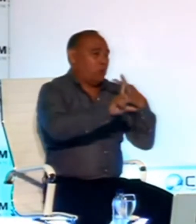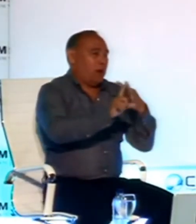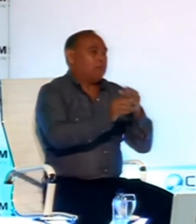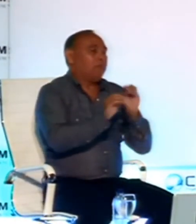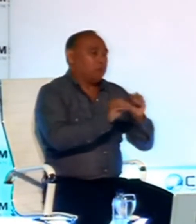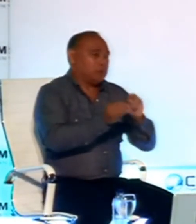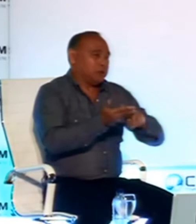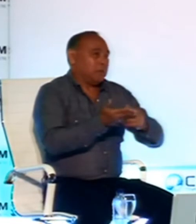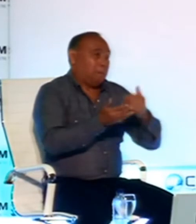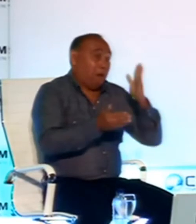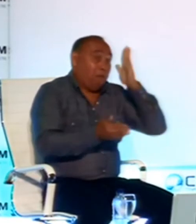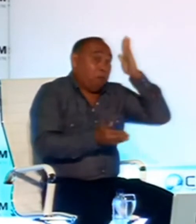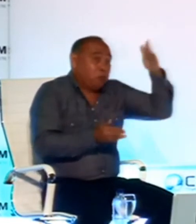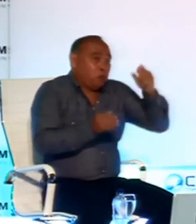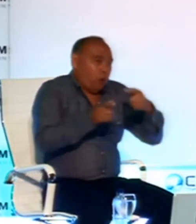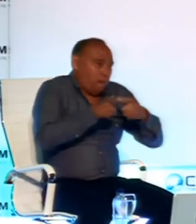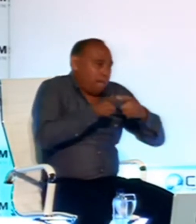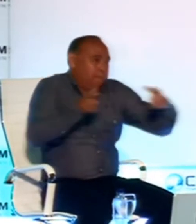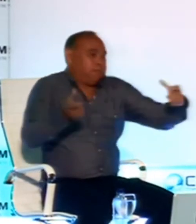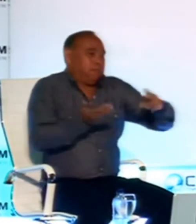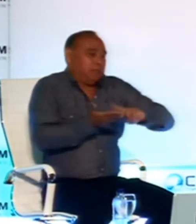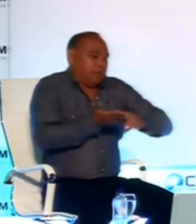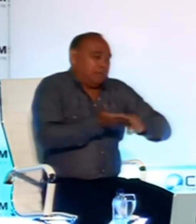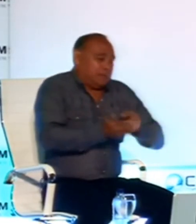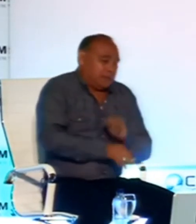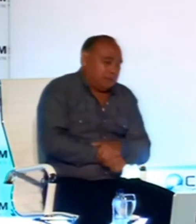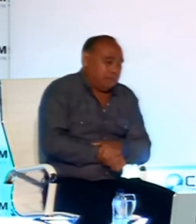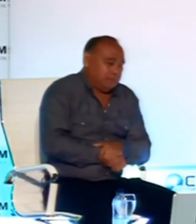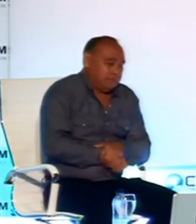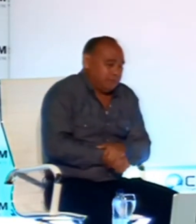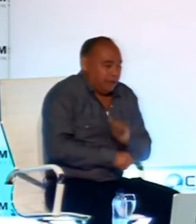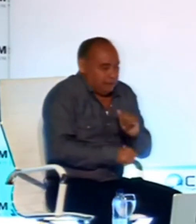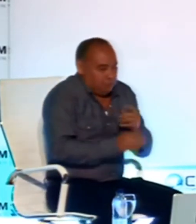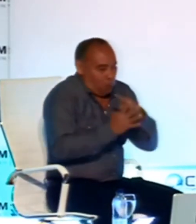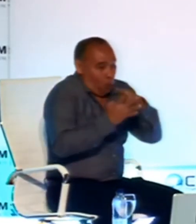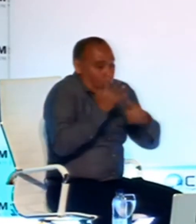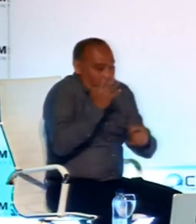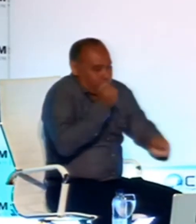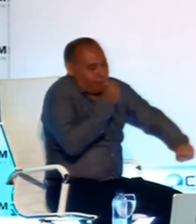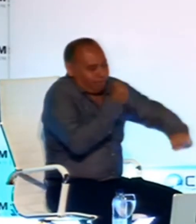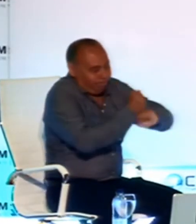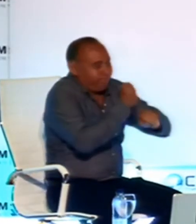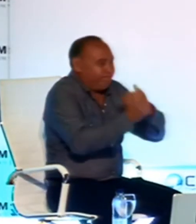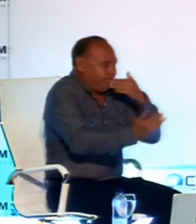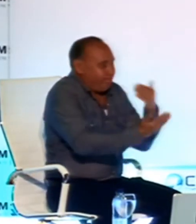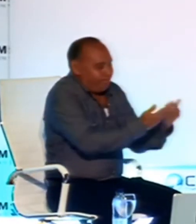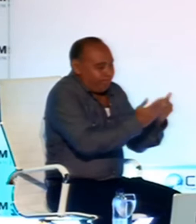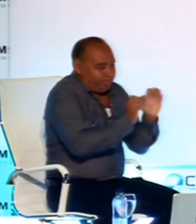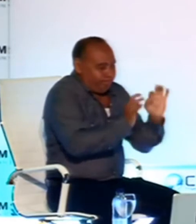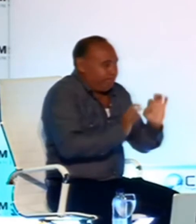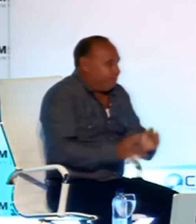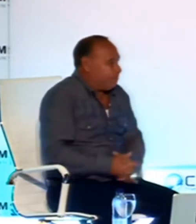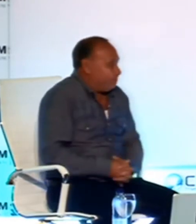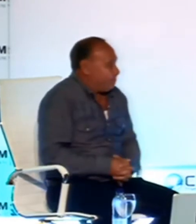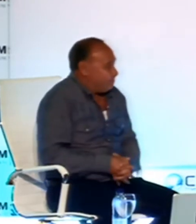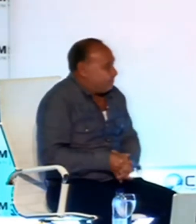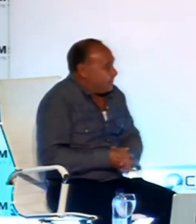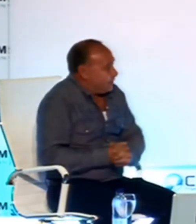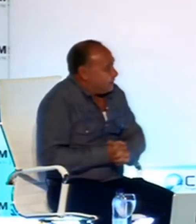la capital, se pueden formar de manera virtual desde sus hogares. Ojalá unos intérpretes tranquilos. Y